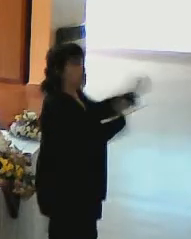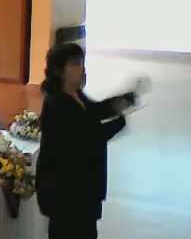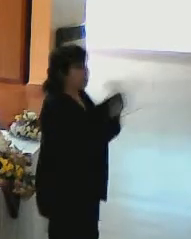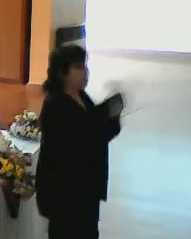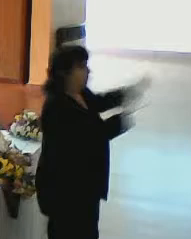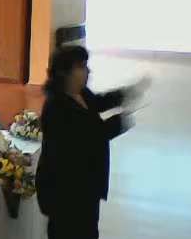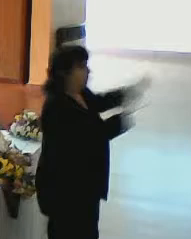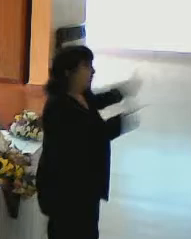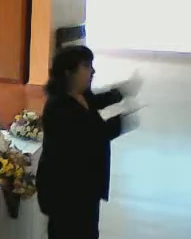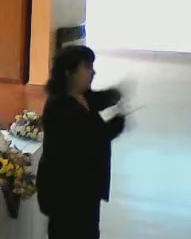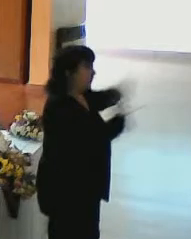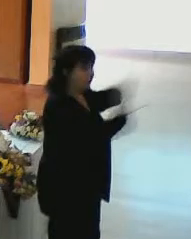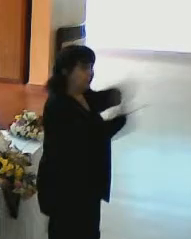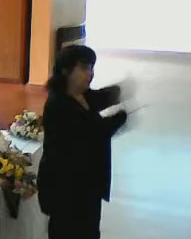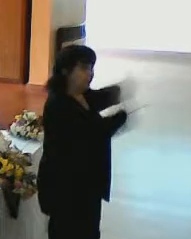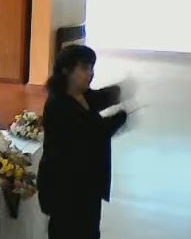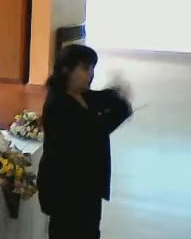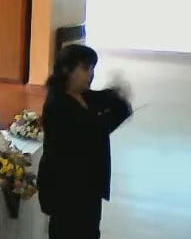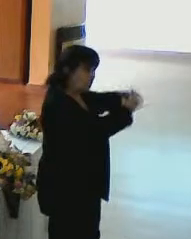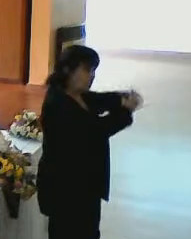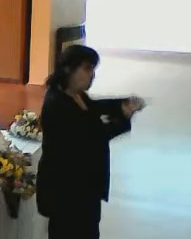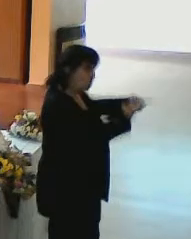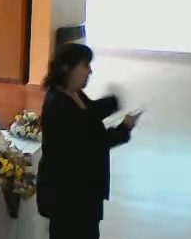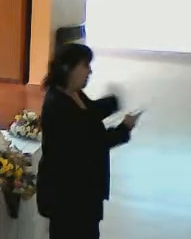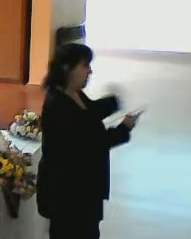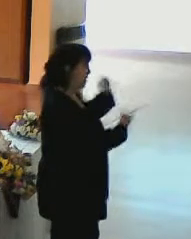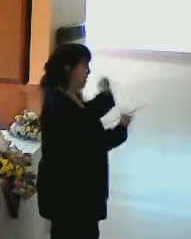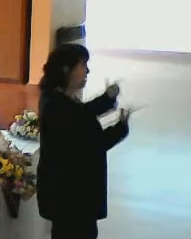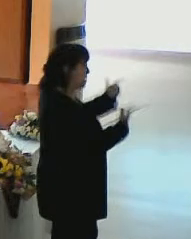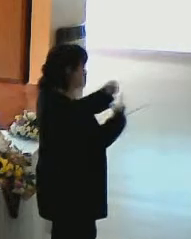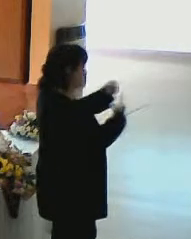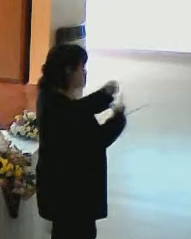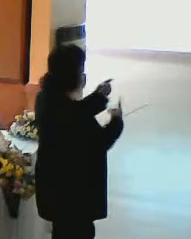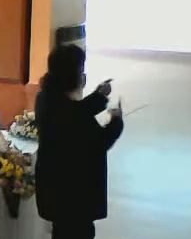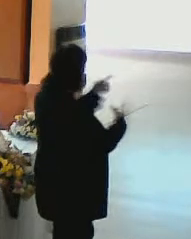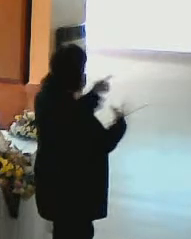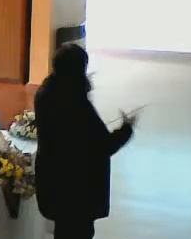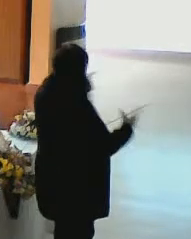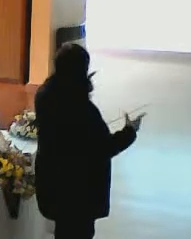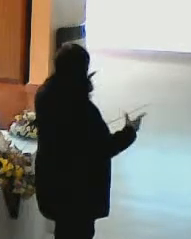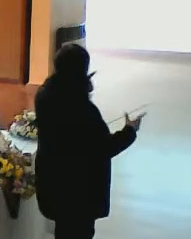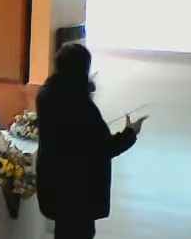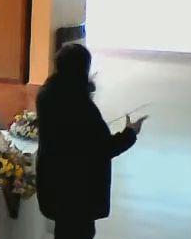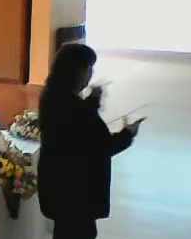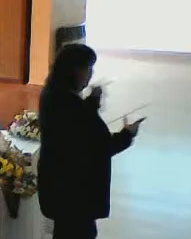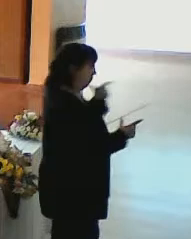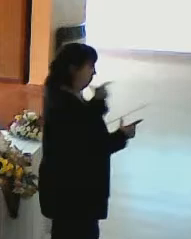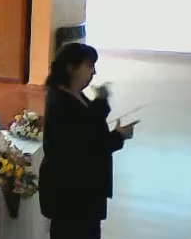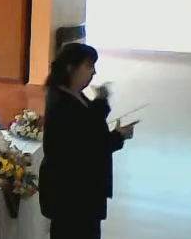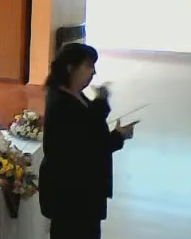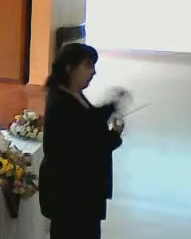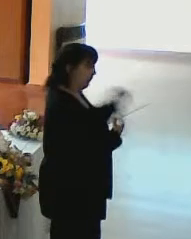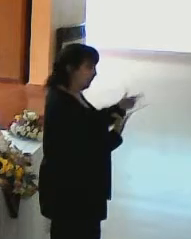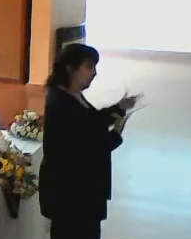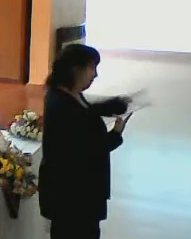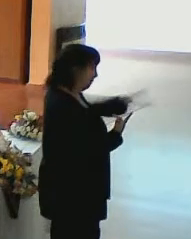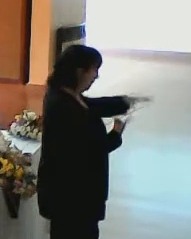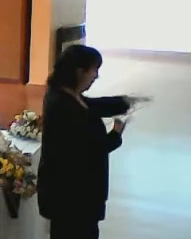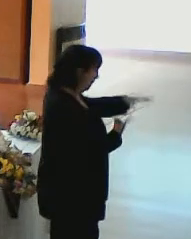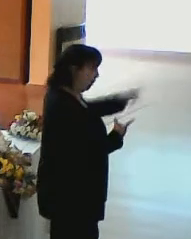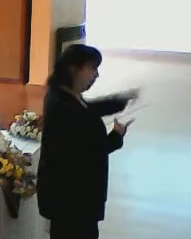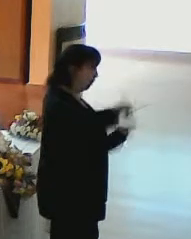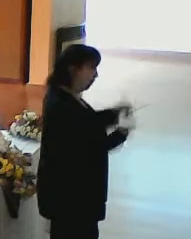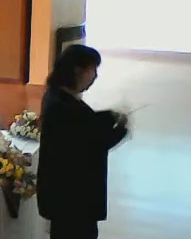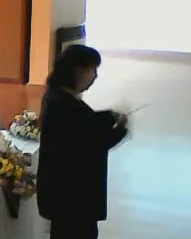que recibíamos con esta presunción diagnóstica. Parecía como que todos los que venían tenían por